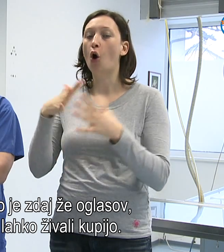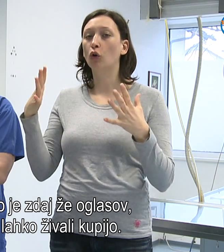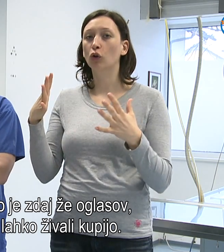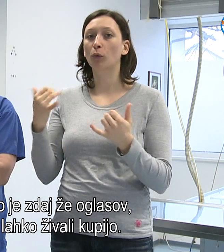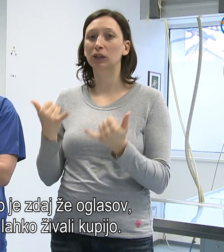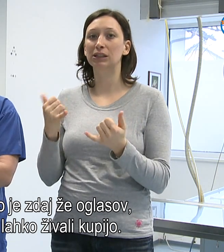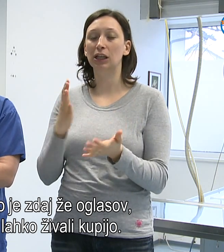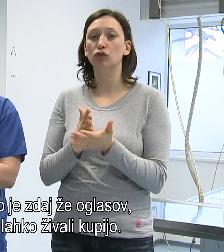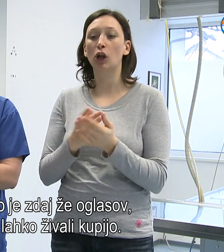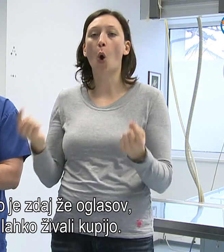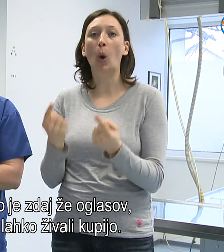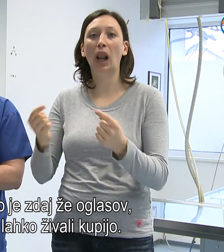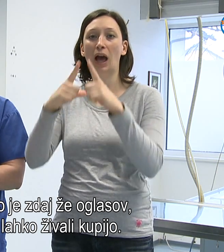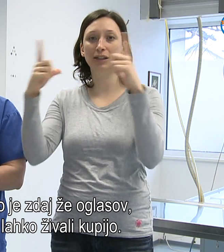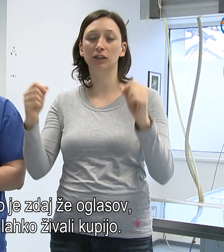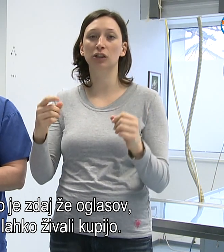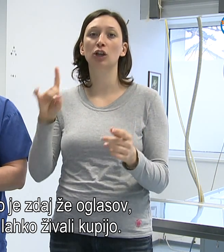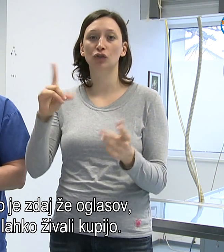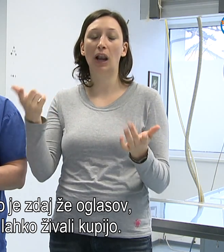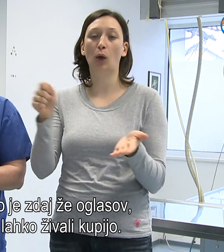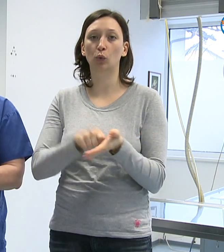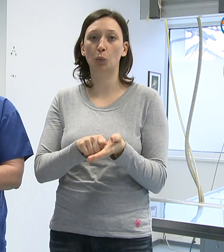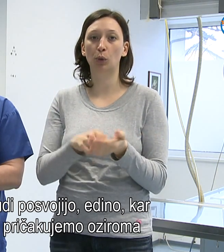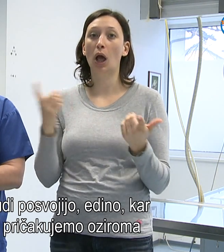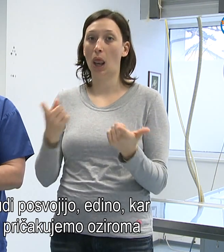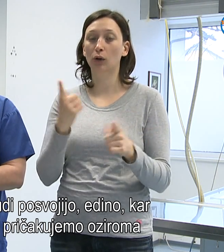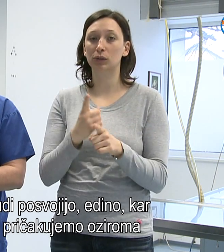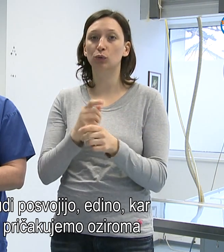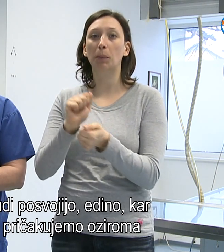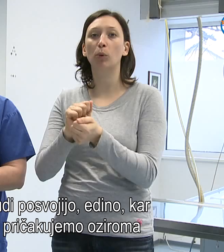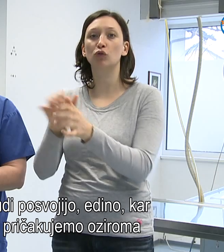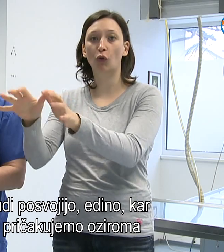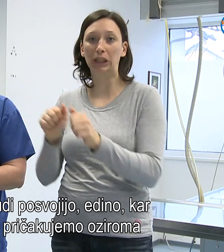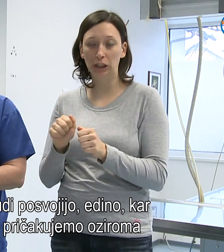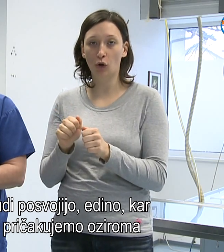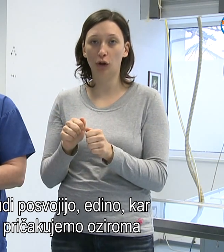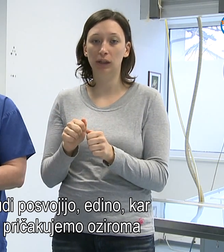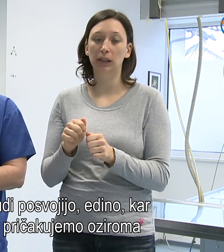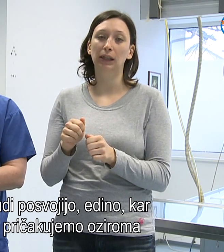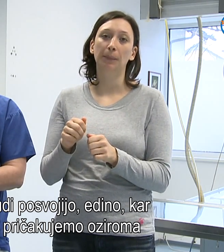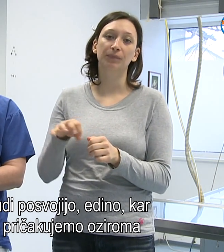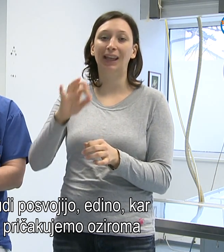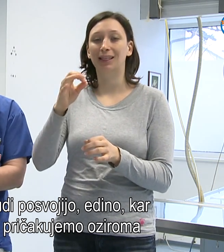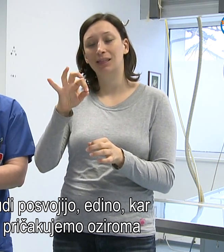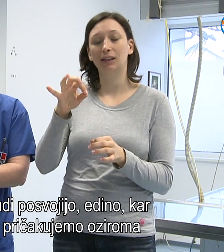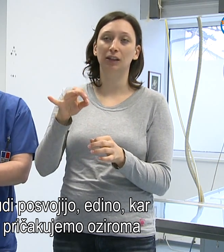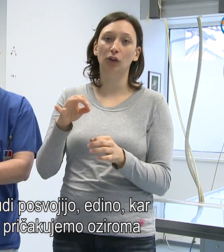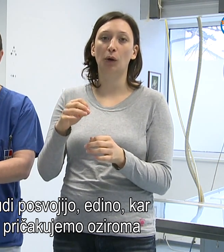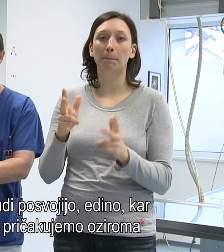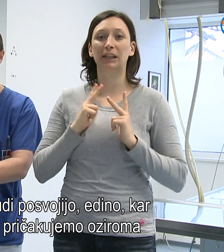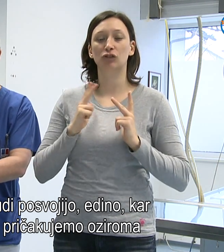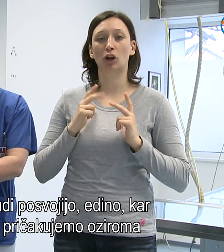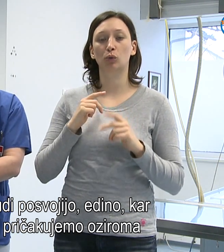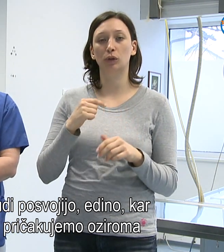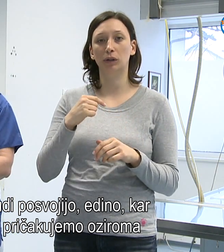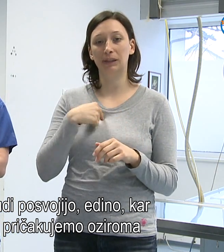Ogromno je zdaj že oglasov, kjer se lahko živali kupijo, lahko se tudi posvojijo, edino nekako